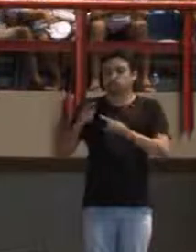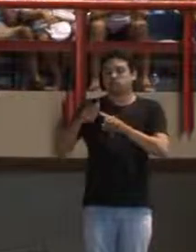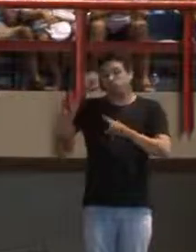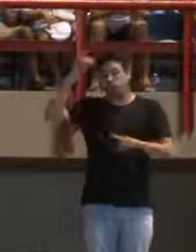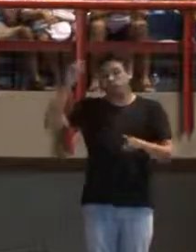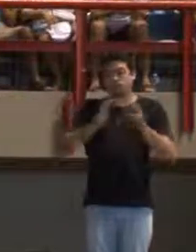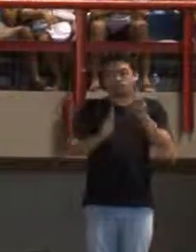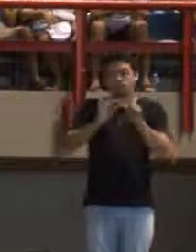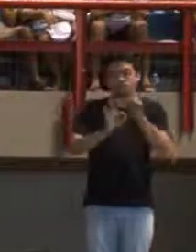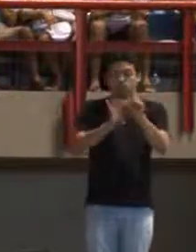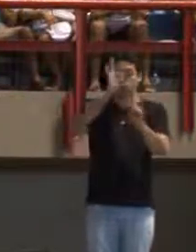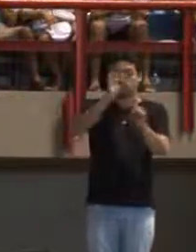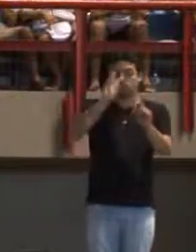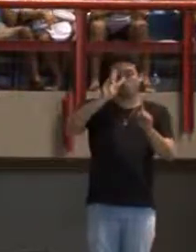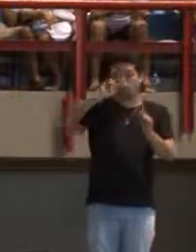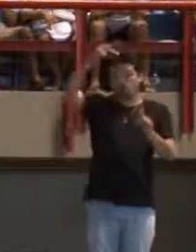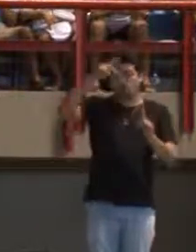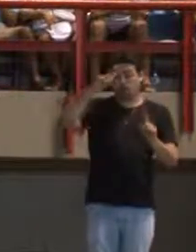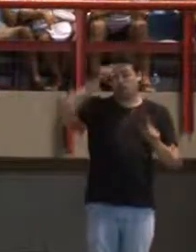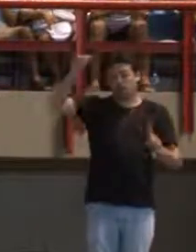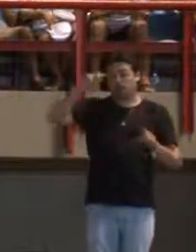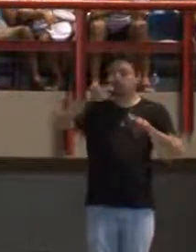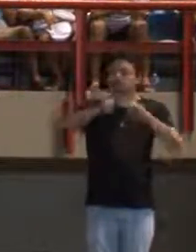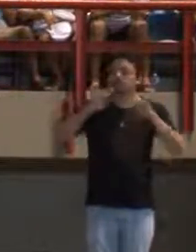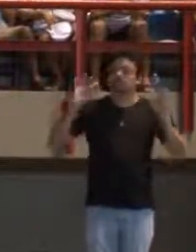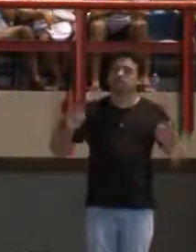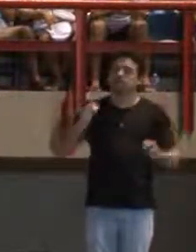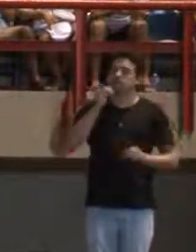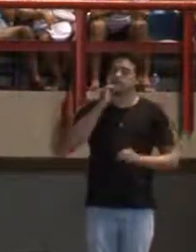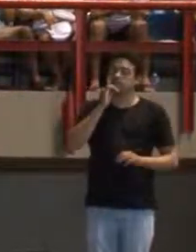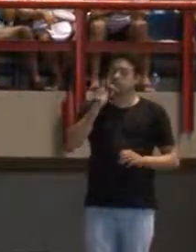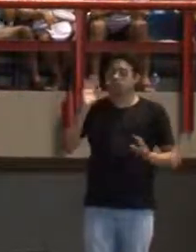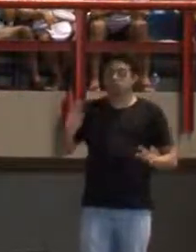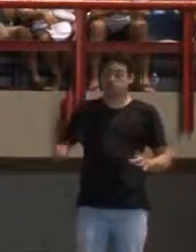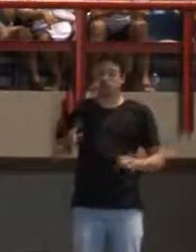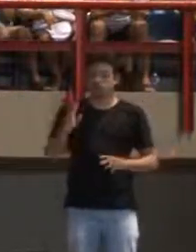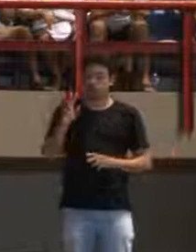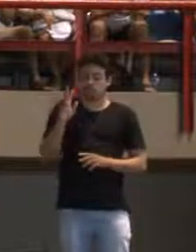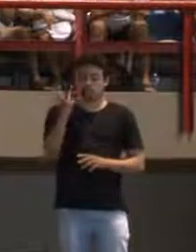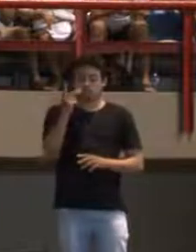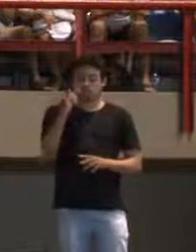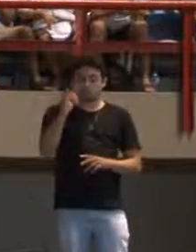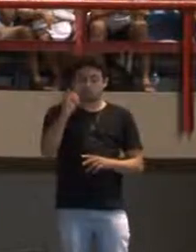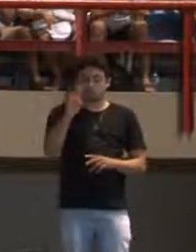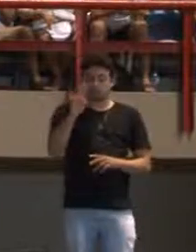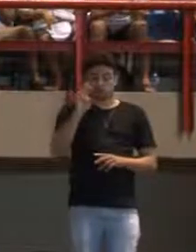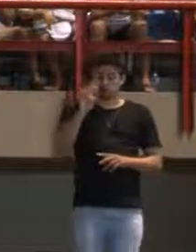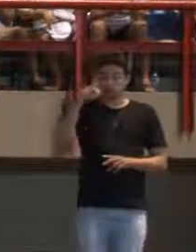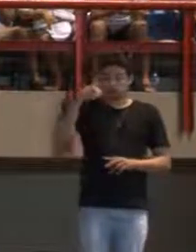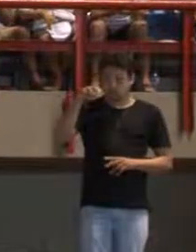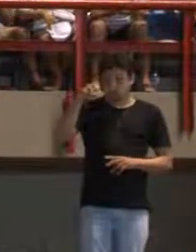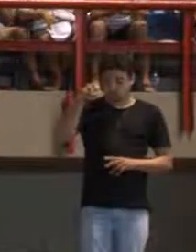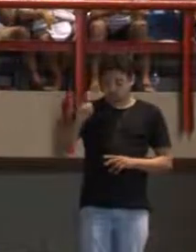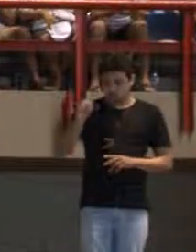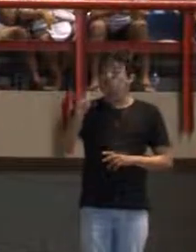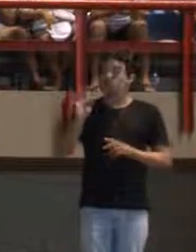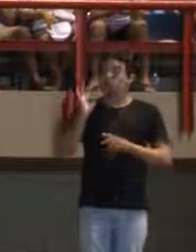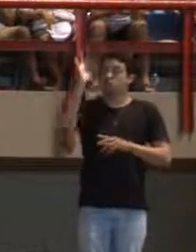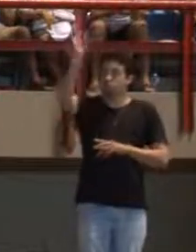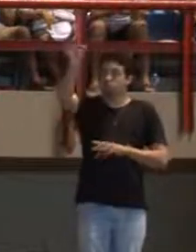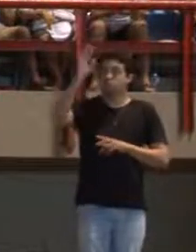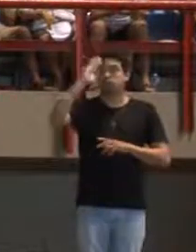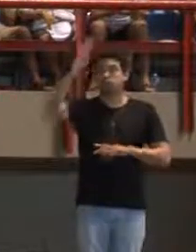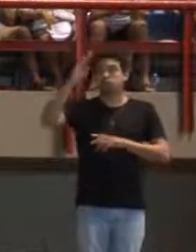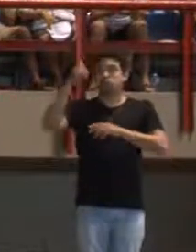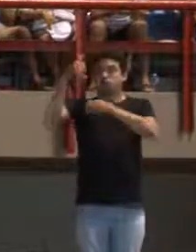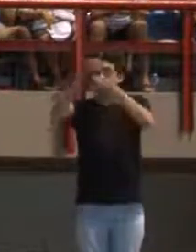preço do petróleo. Pode ter certeza, se o hidrogênio passar a ser a matriz energética mundial, todo